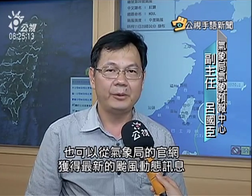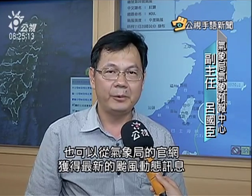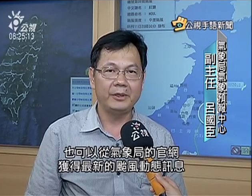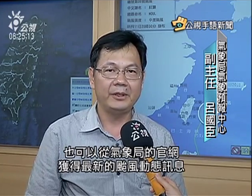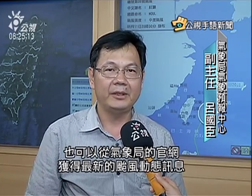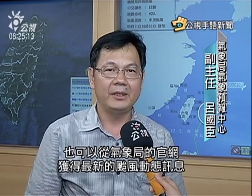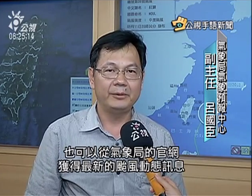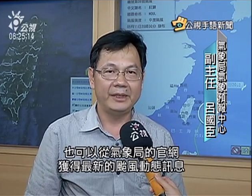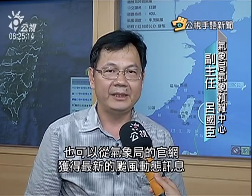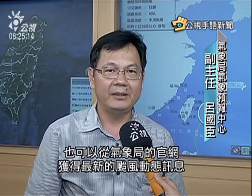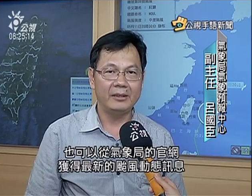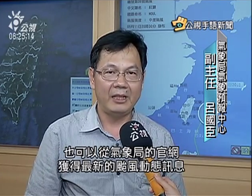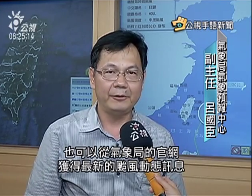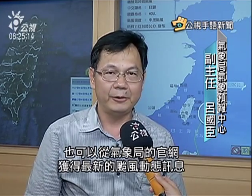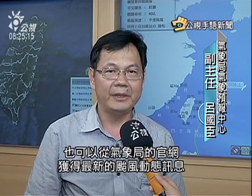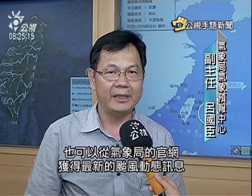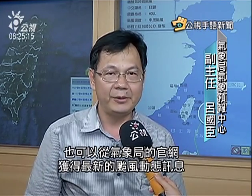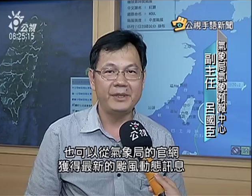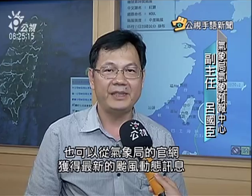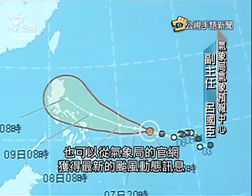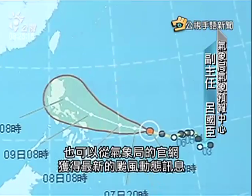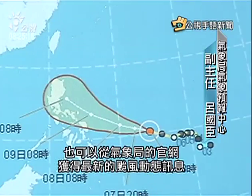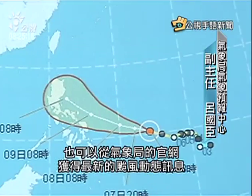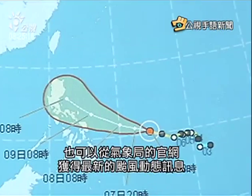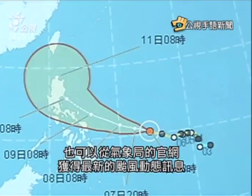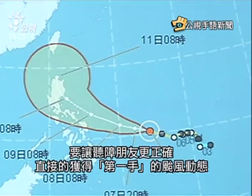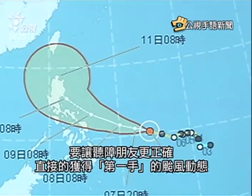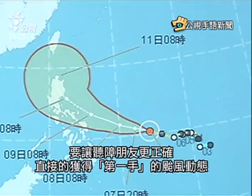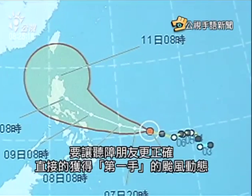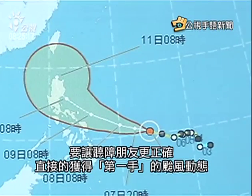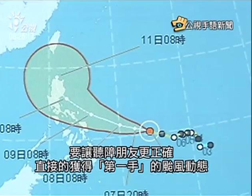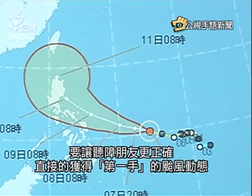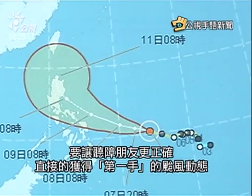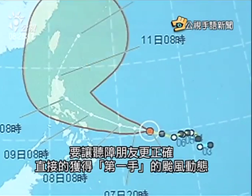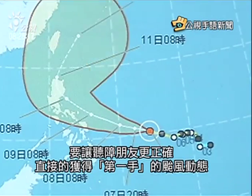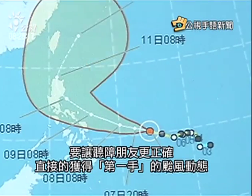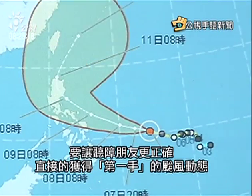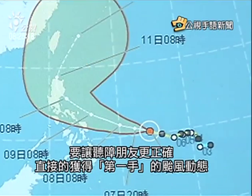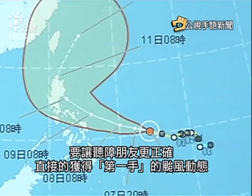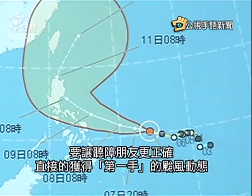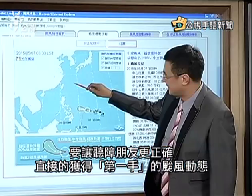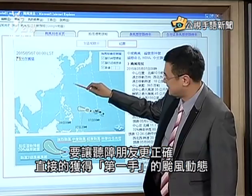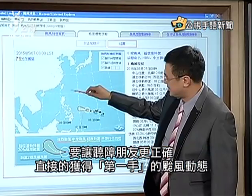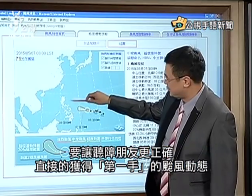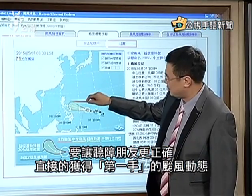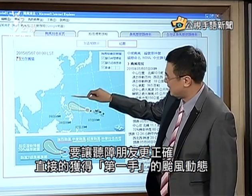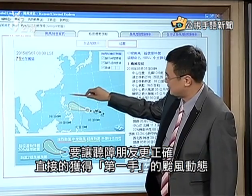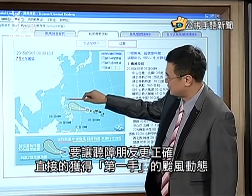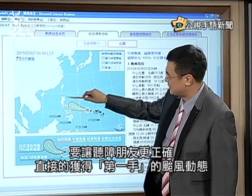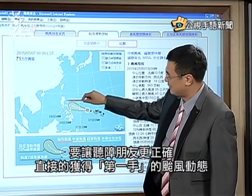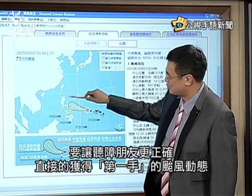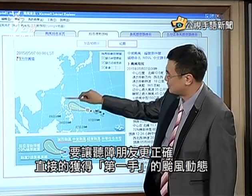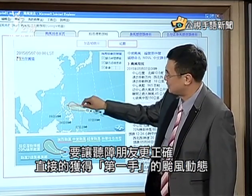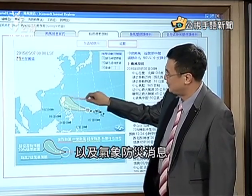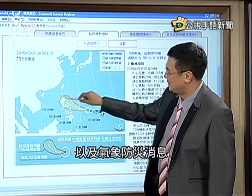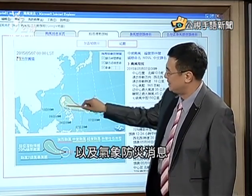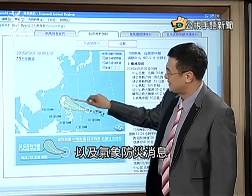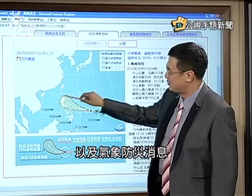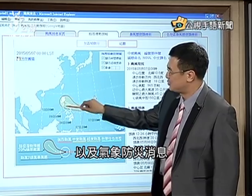获得最新的台风动态的讯息。 要让听众朋友更正确直接的获得第一手的台风动态以及气象防灾消